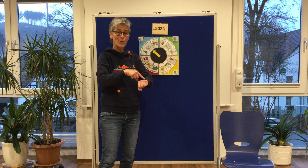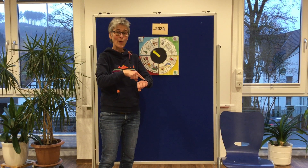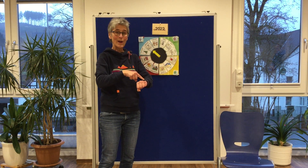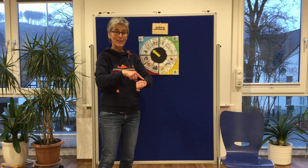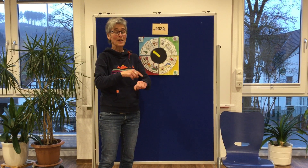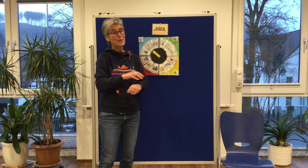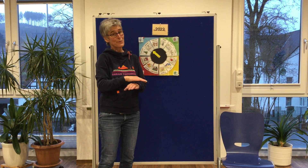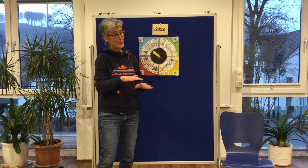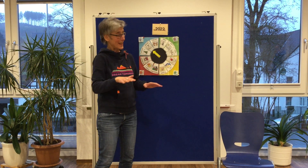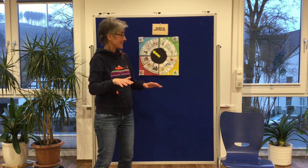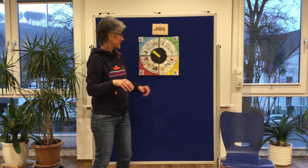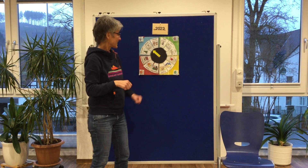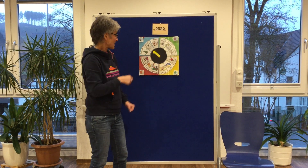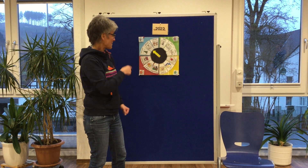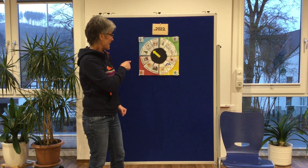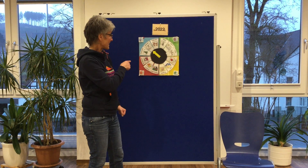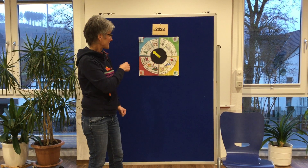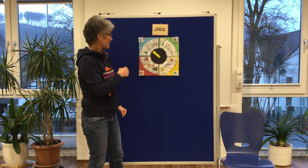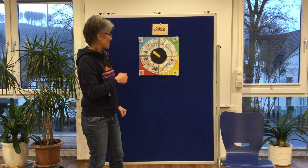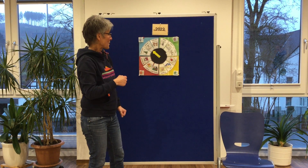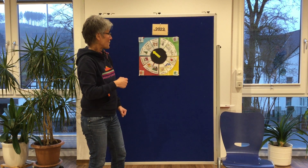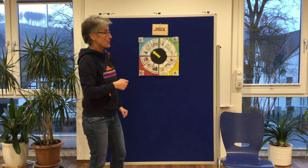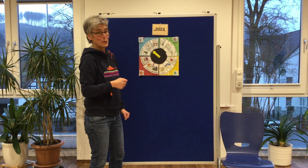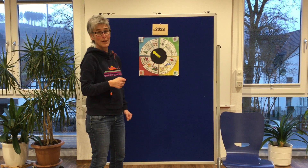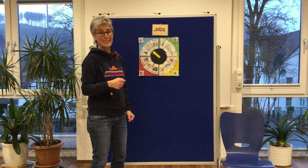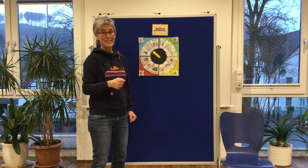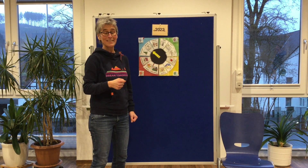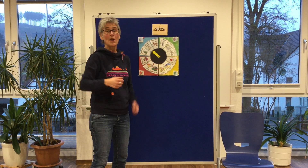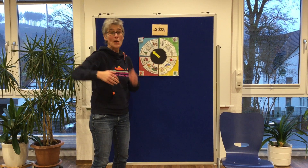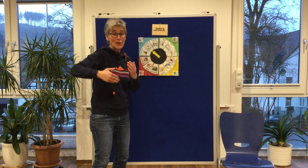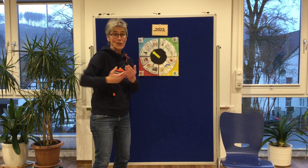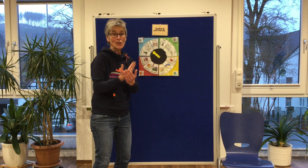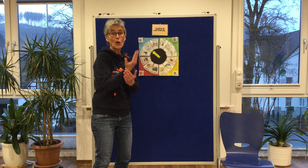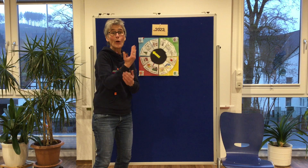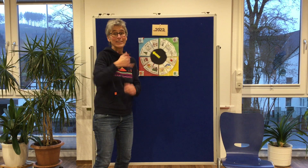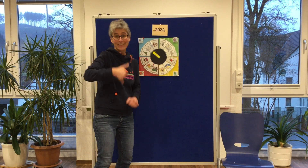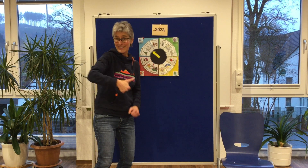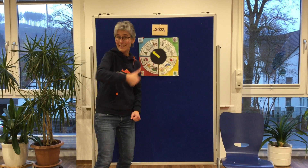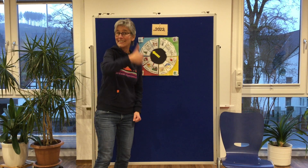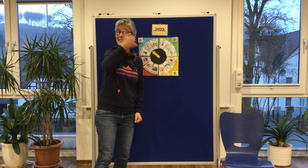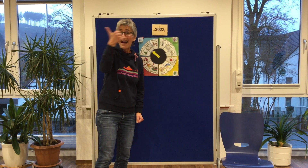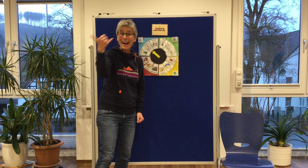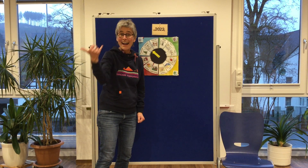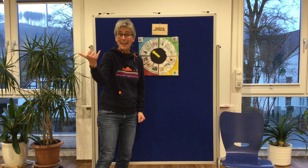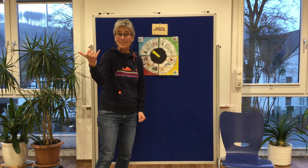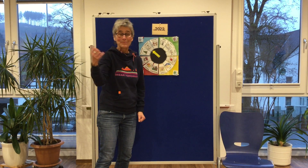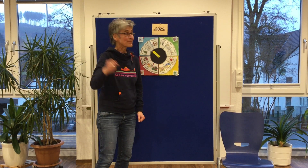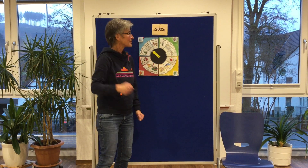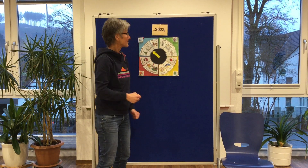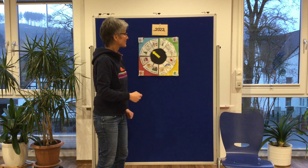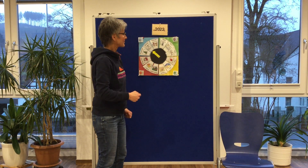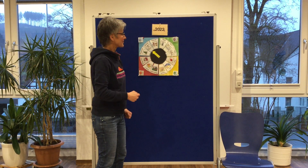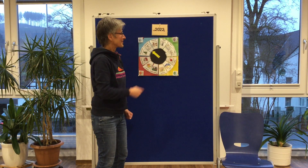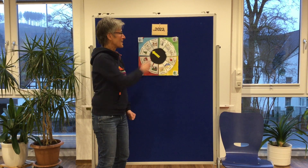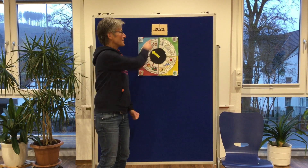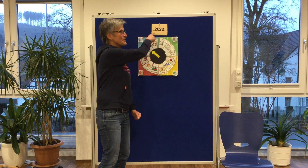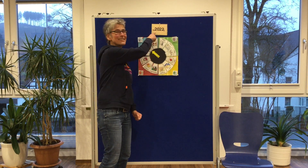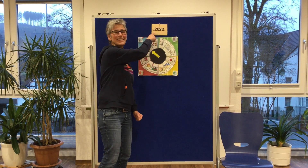Jahresuhr fertig gemacht für das neue Jahr. Wisst ihr